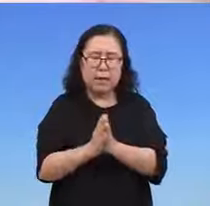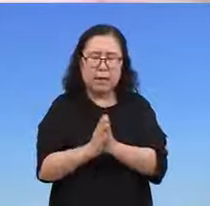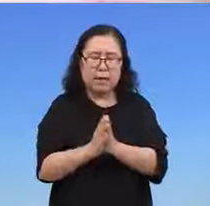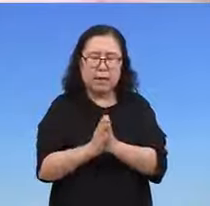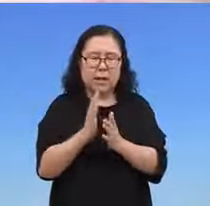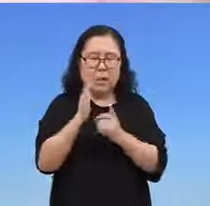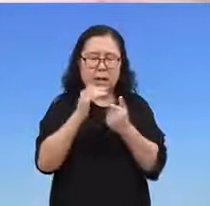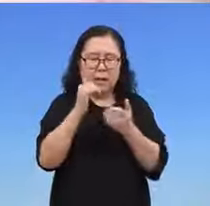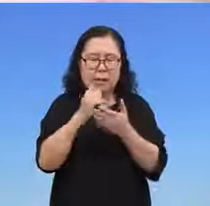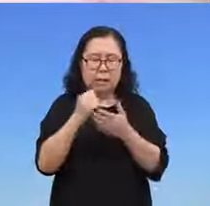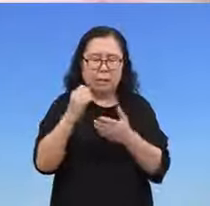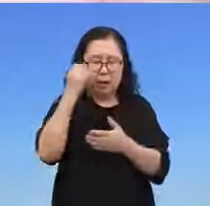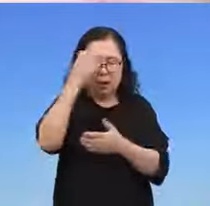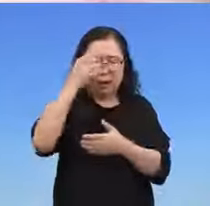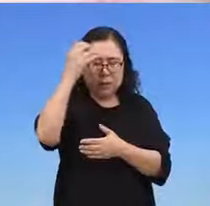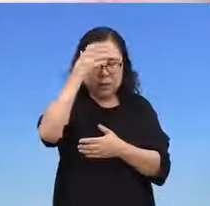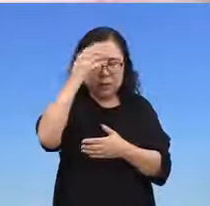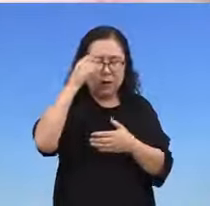하나님,